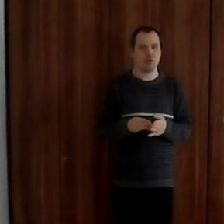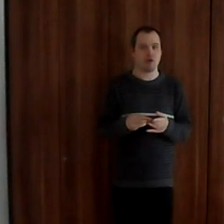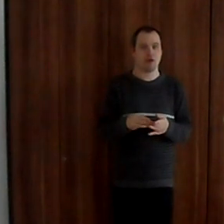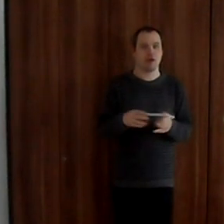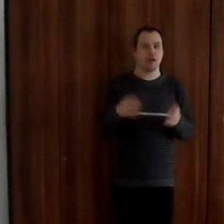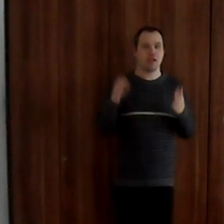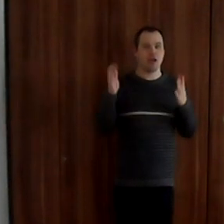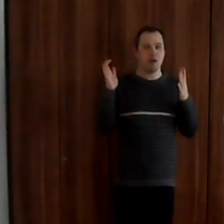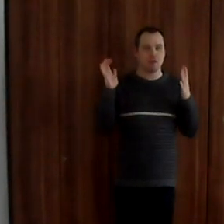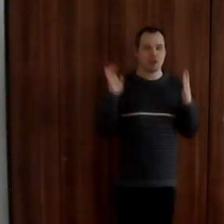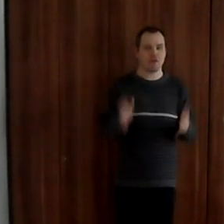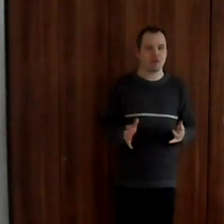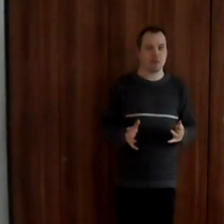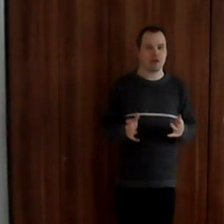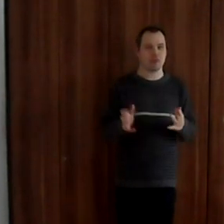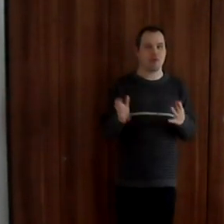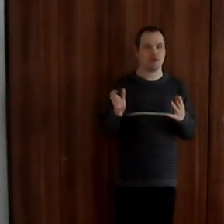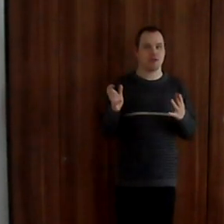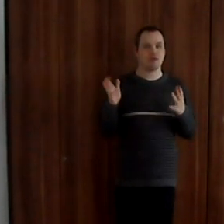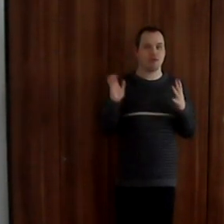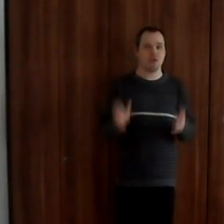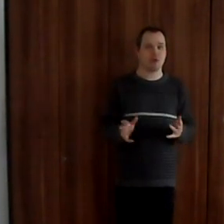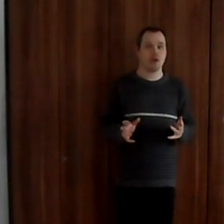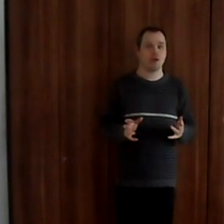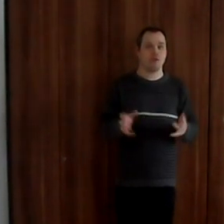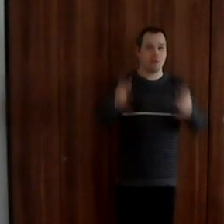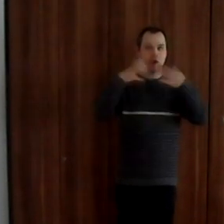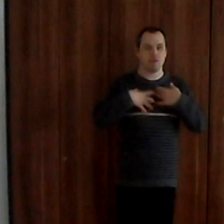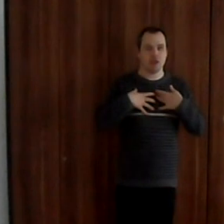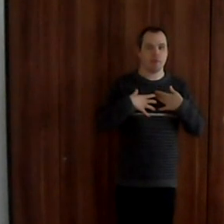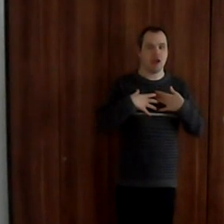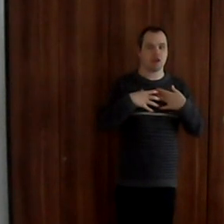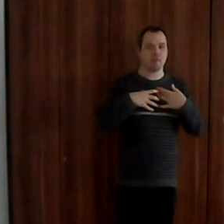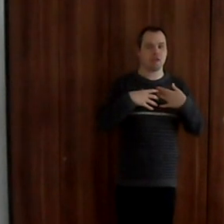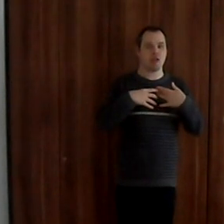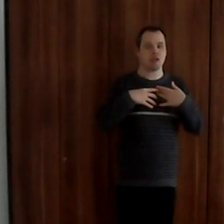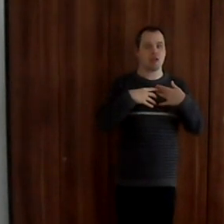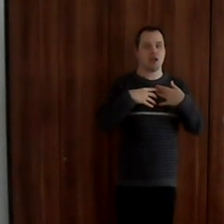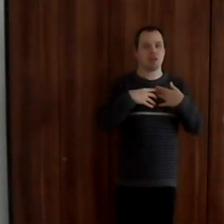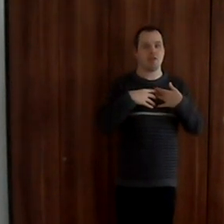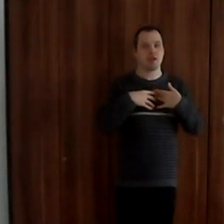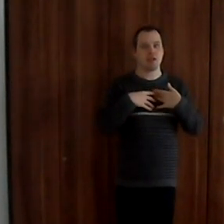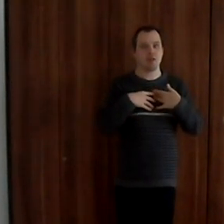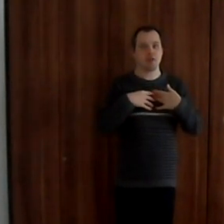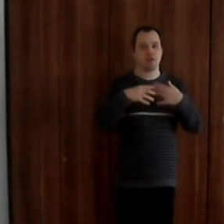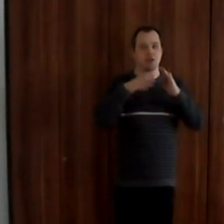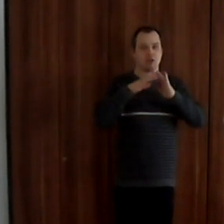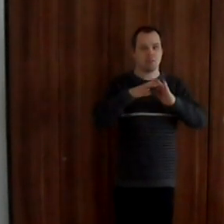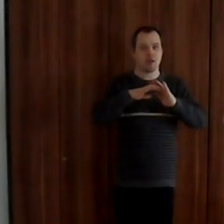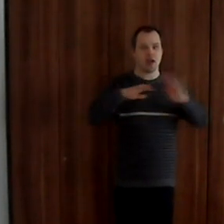utwór i ja postanowiłem zaprezentować ten utwór w moim klipie, ale to będzie tak zrealizowany klip z